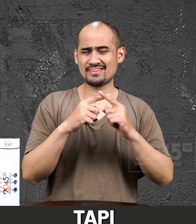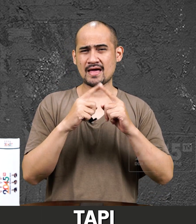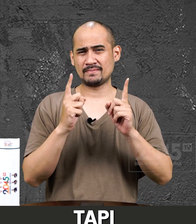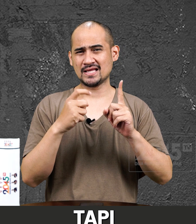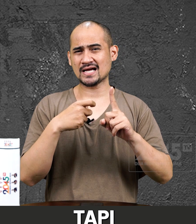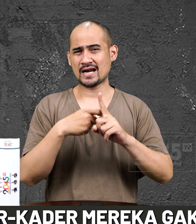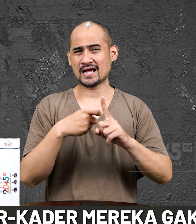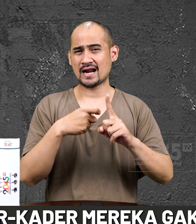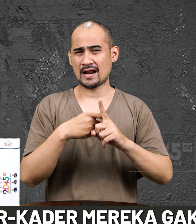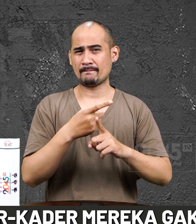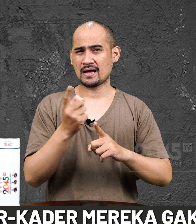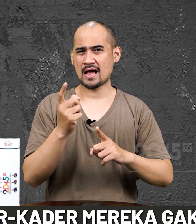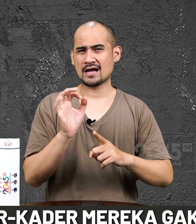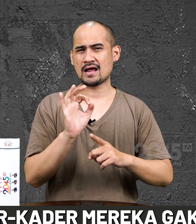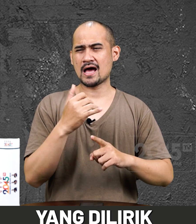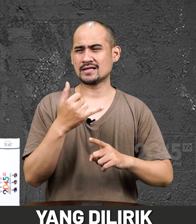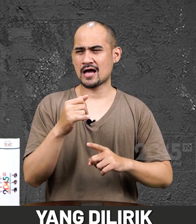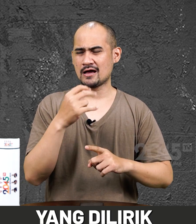Tapi, kader-kader mereka gak ada yang dilirik.